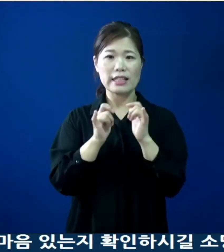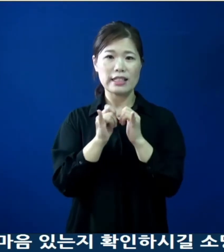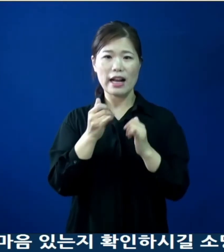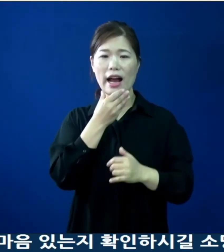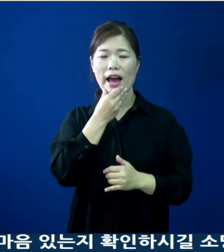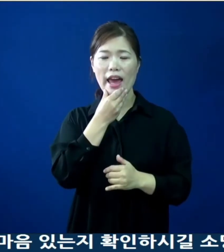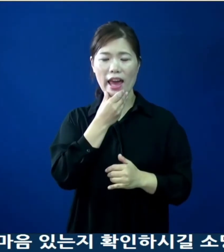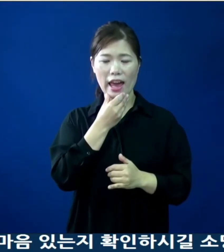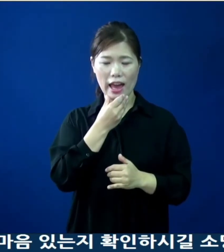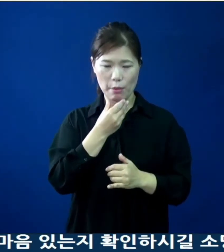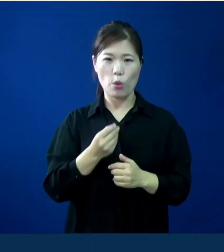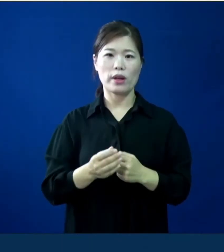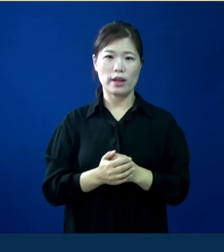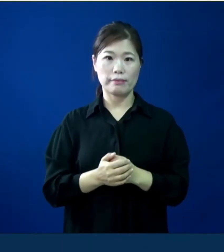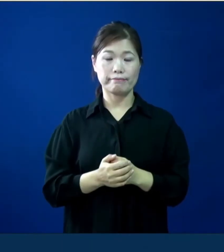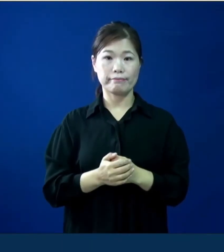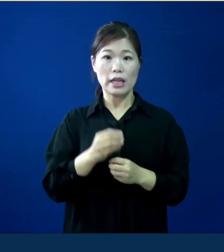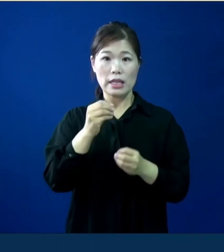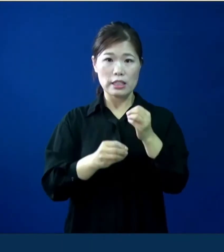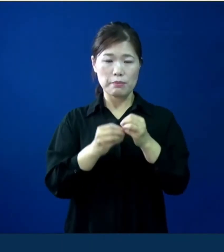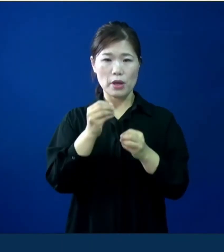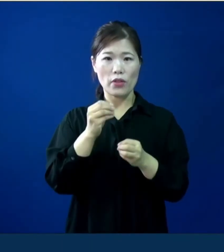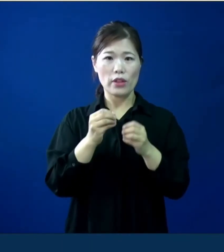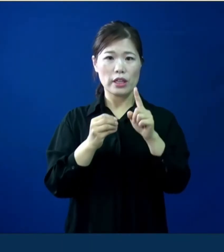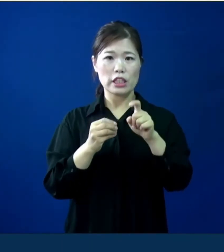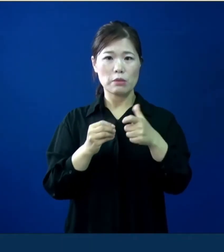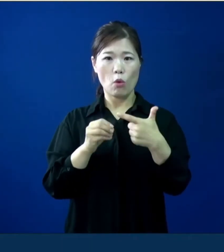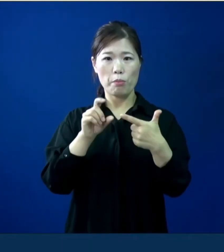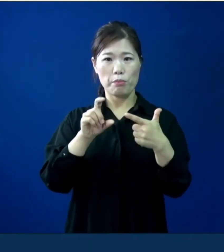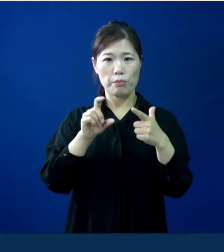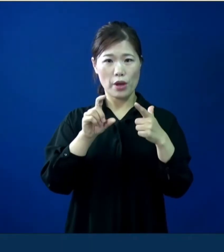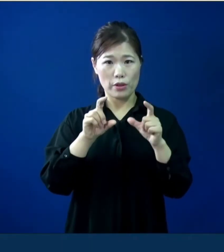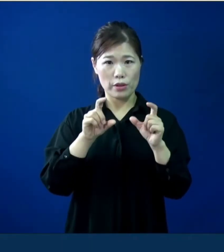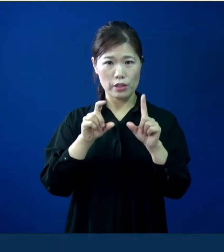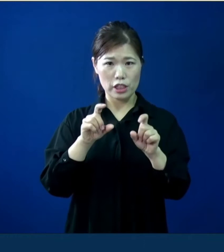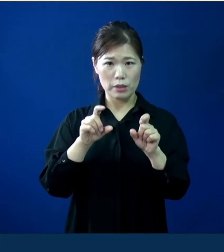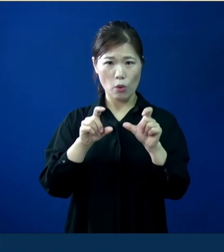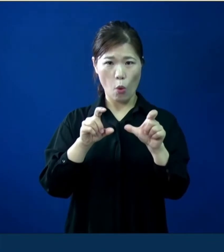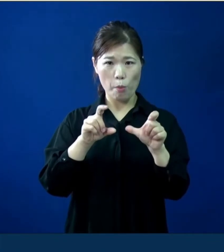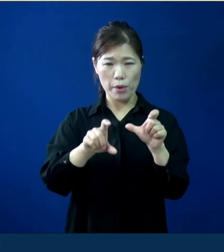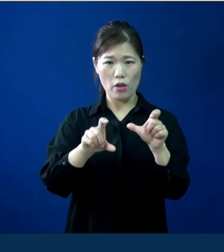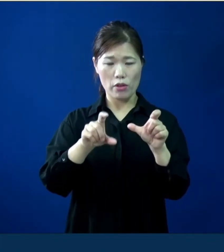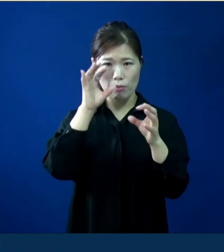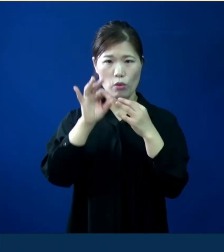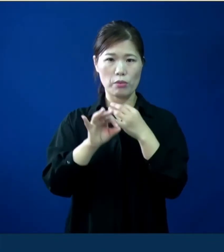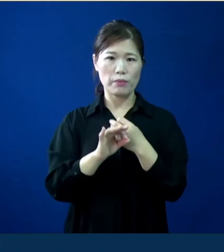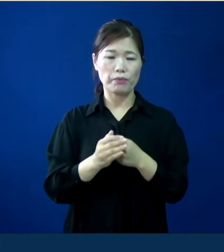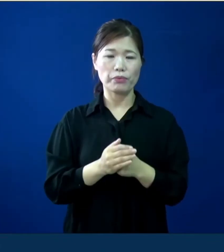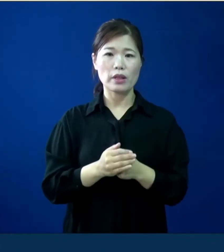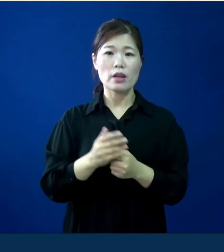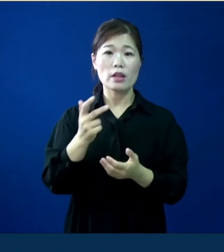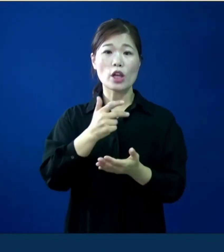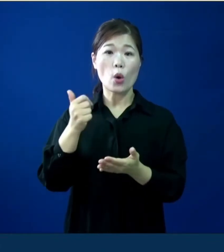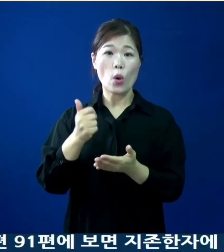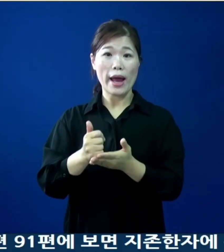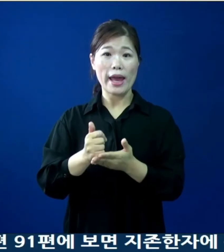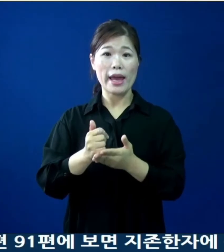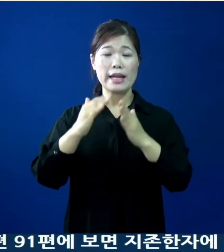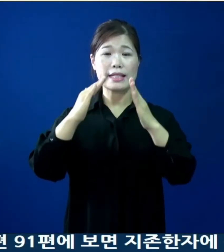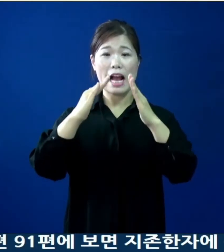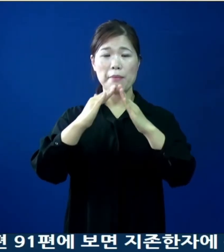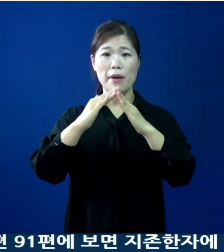겁니다. 시편 15편에서 시편 기자는 여호와의 장막에 머무를 자 누구며